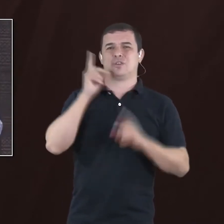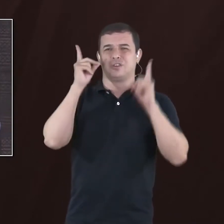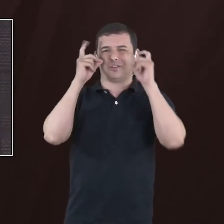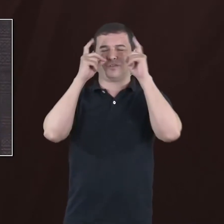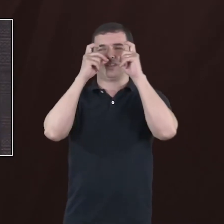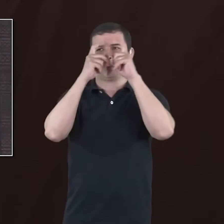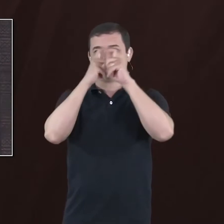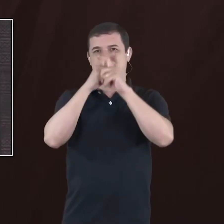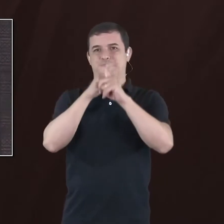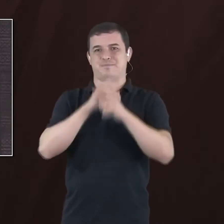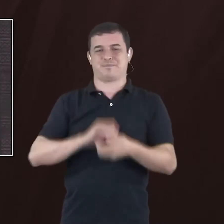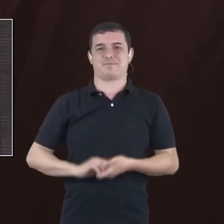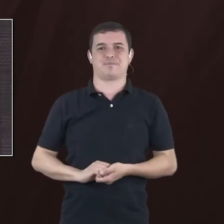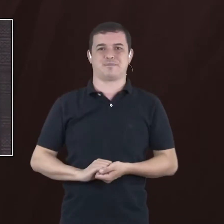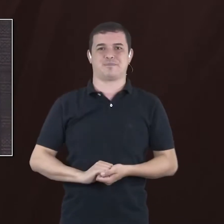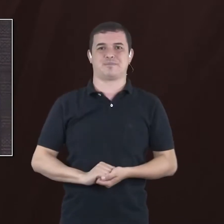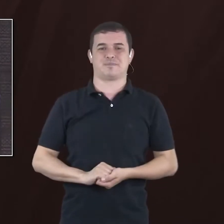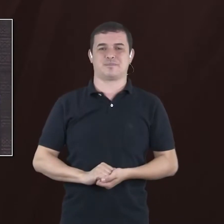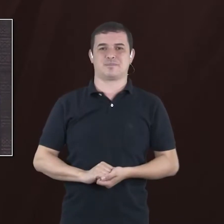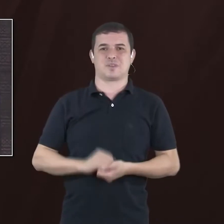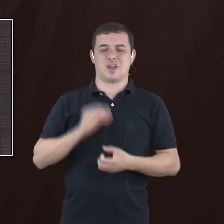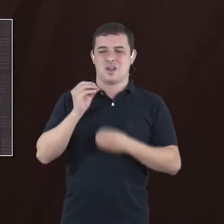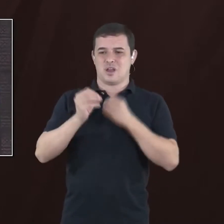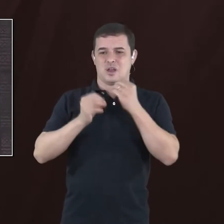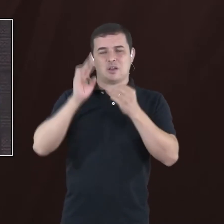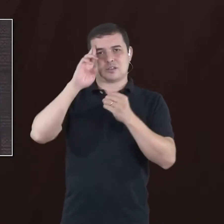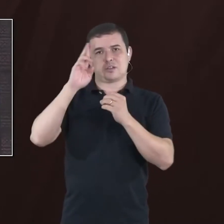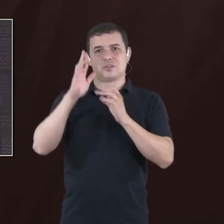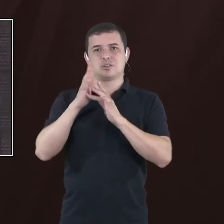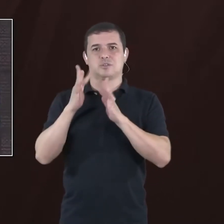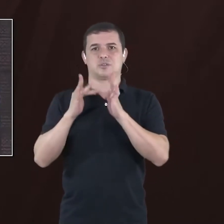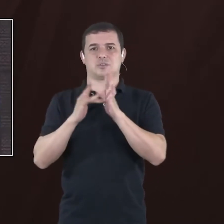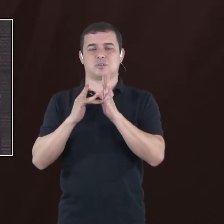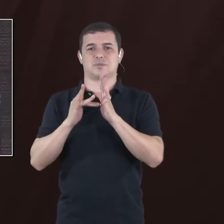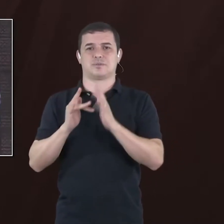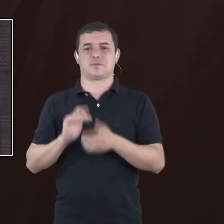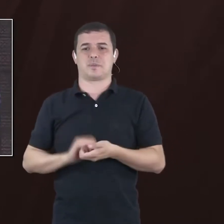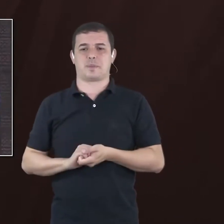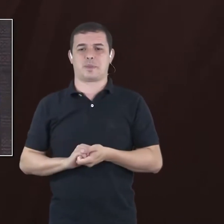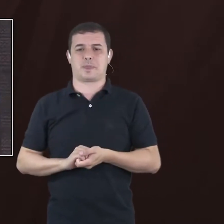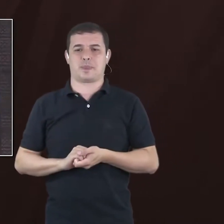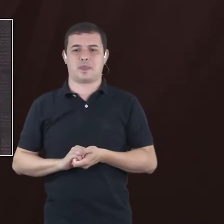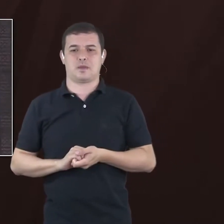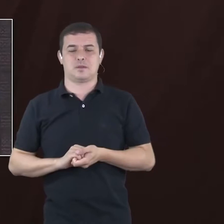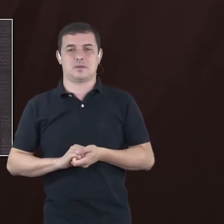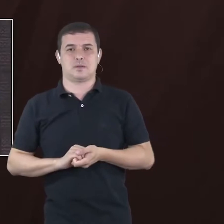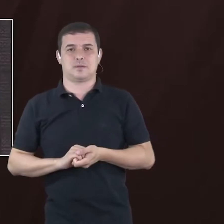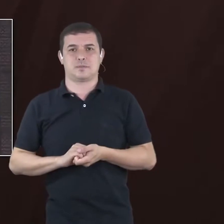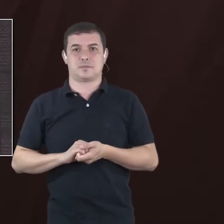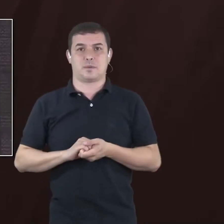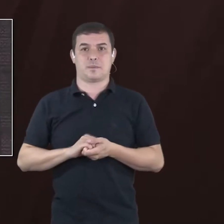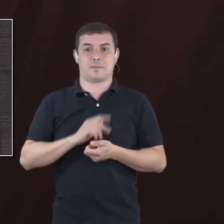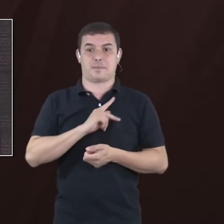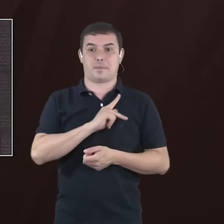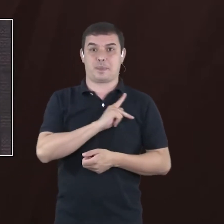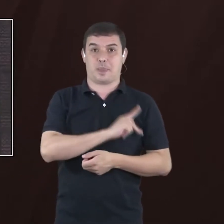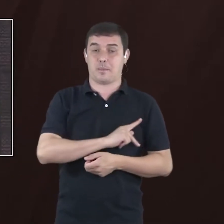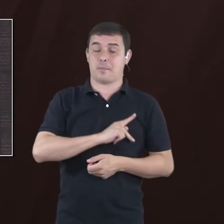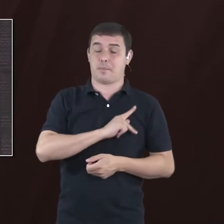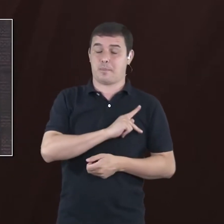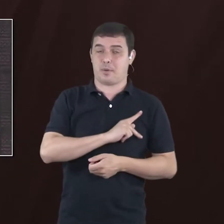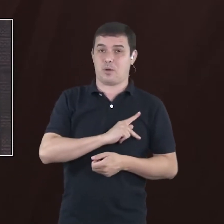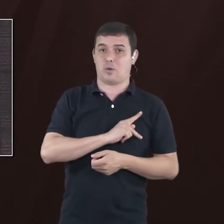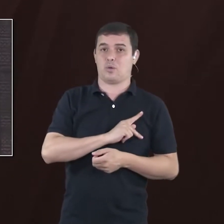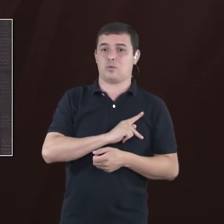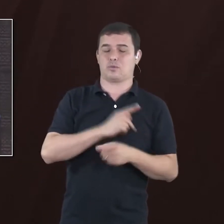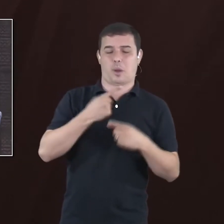fácil. Ó Senhor Jesus, por isso que Paulo e Barnabé tiveram que resolver o problema dos judaizantes em Jerusalém,